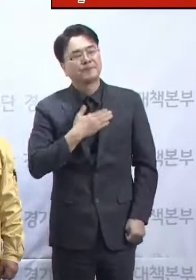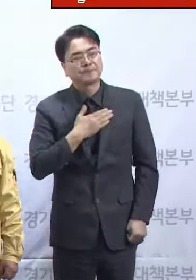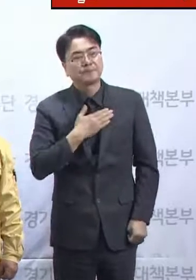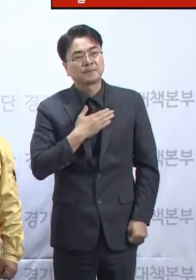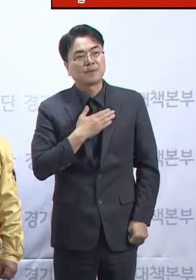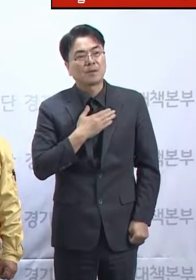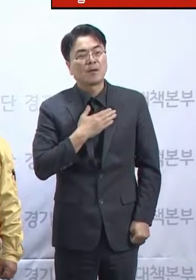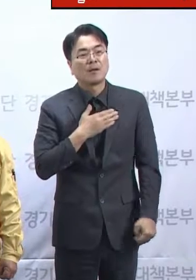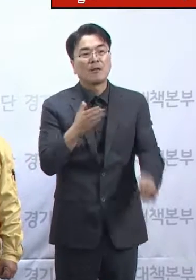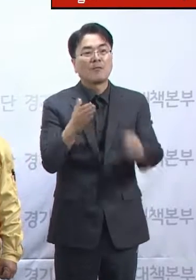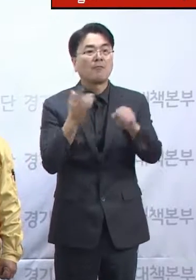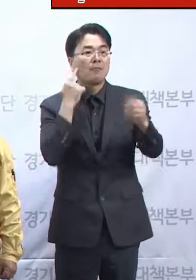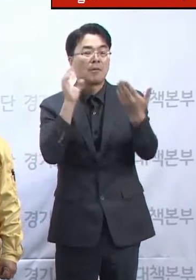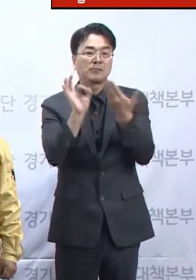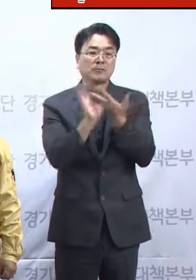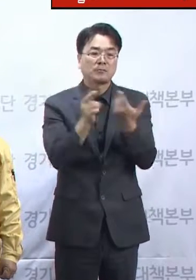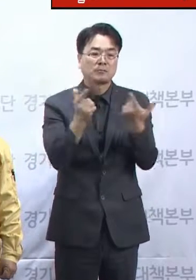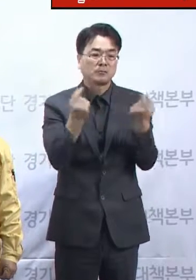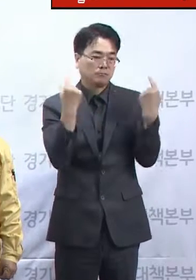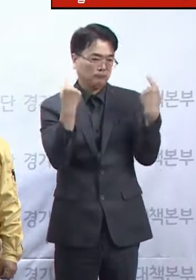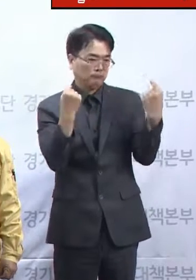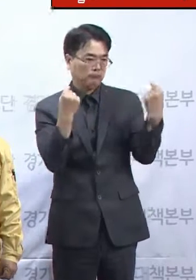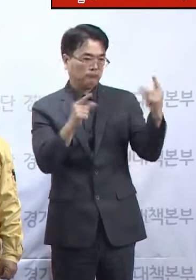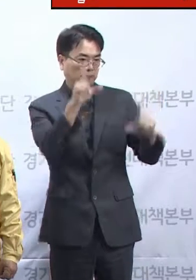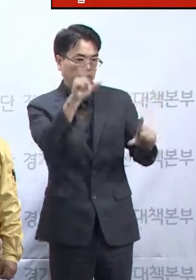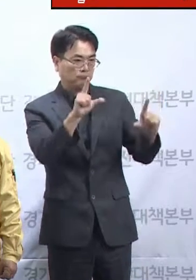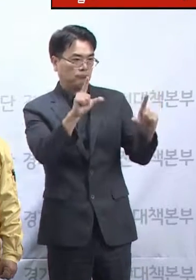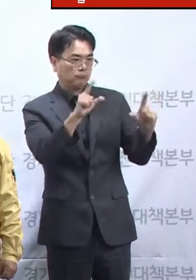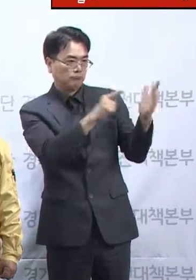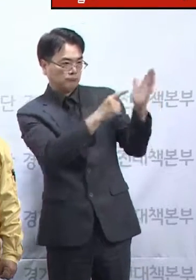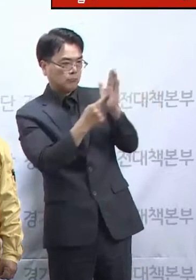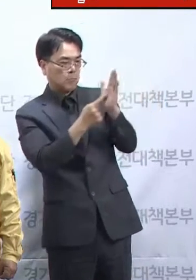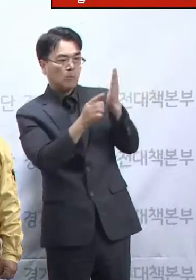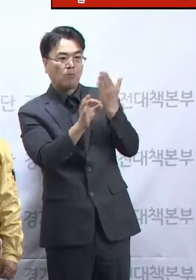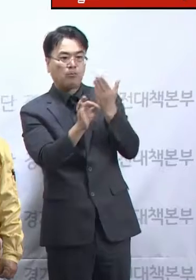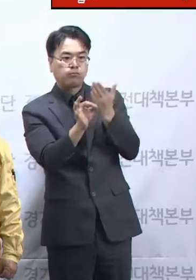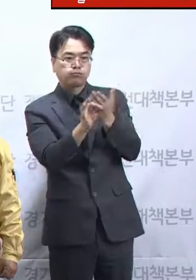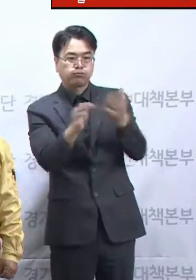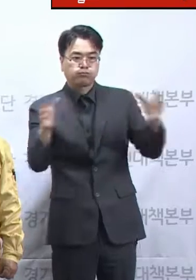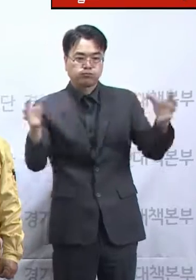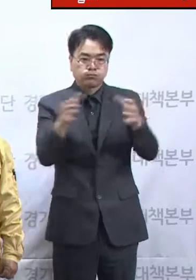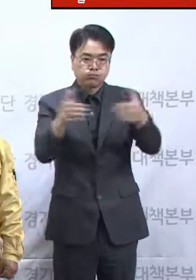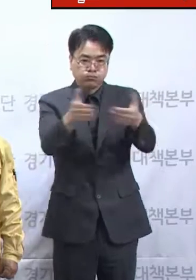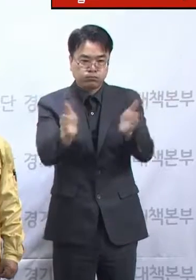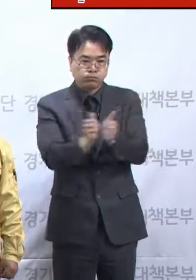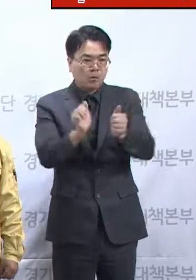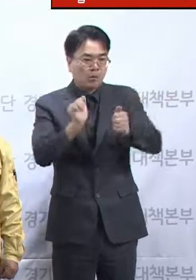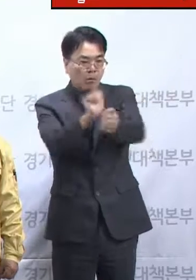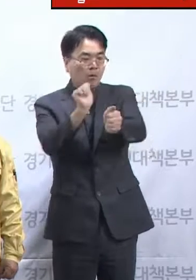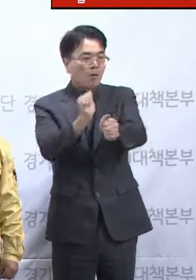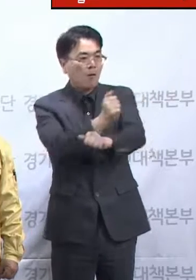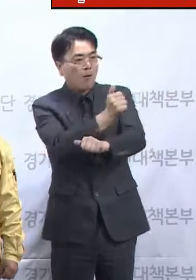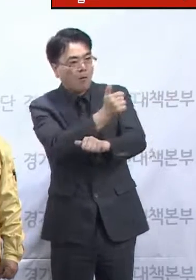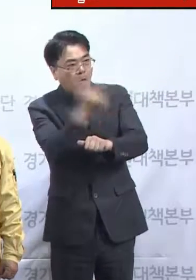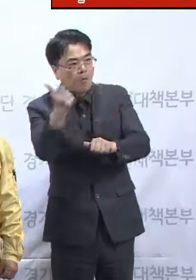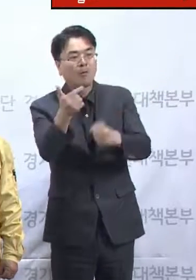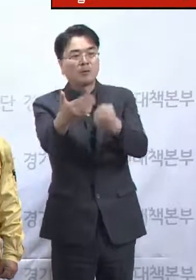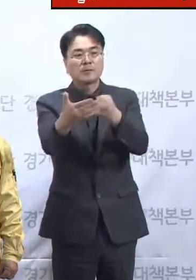이게 계속 이런 상황이 이어질 경우에 집단 감염, 지역 감염의 위험성이 매우 커지기 때문에 특히